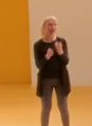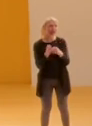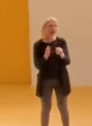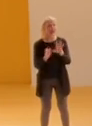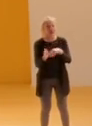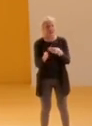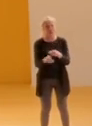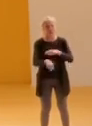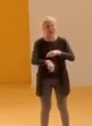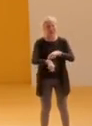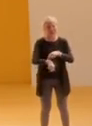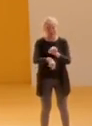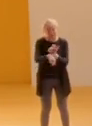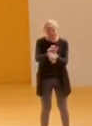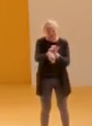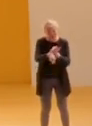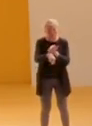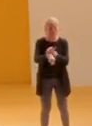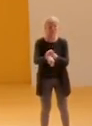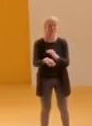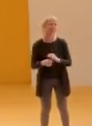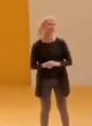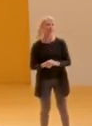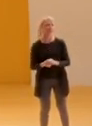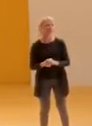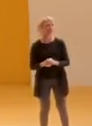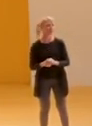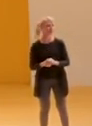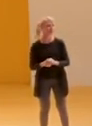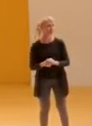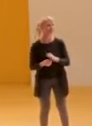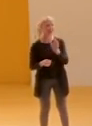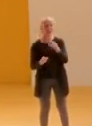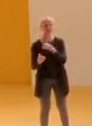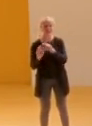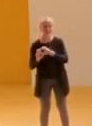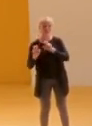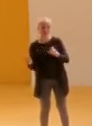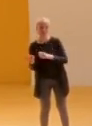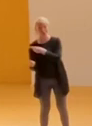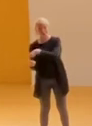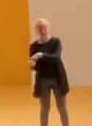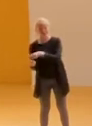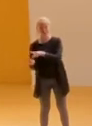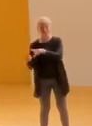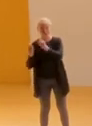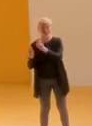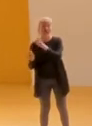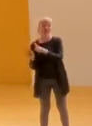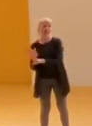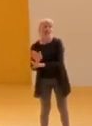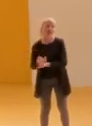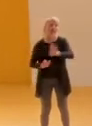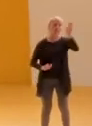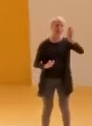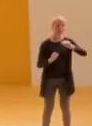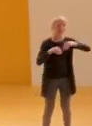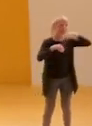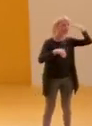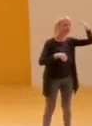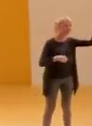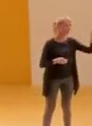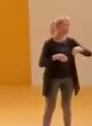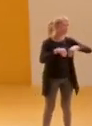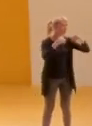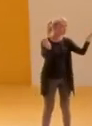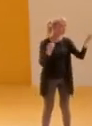uroskopfa od czasów rozkopfa to jeszcze zdecydowanie posłów poszło do przodu i ten że pogłębiony podział pracy zdecydowanie pozwala na z jednej